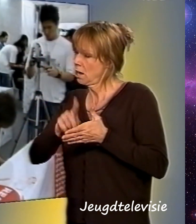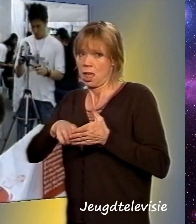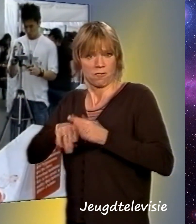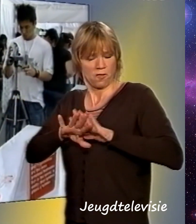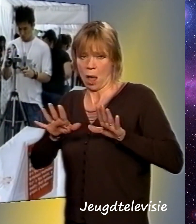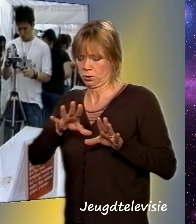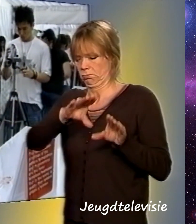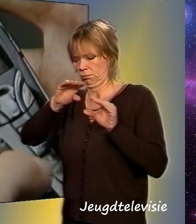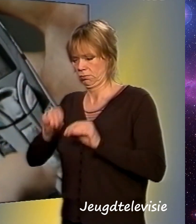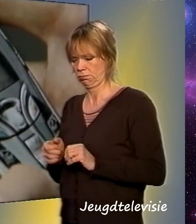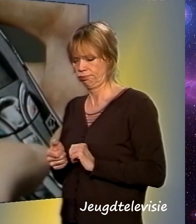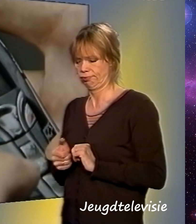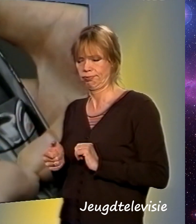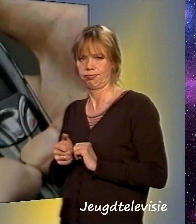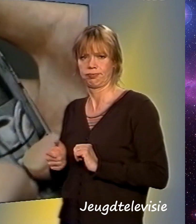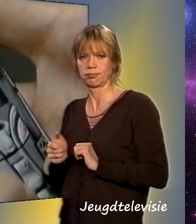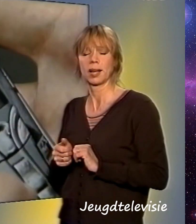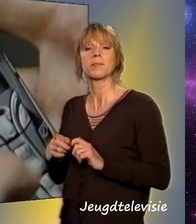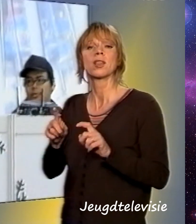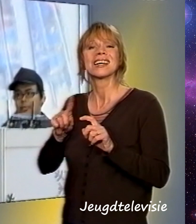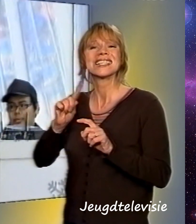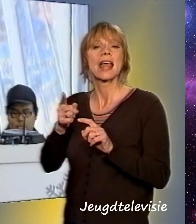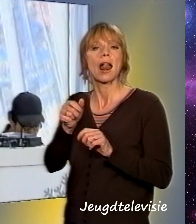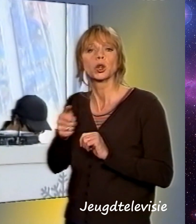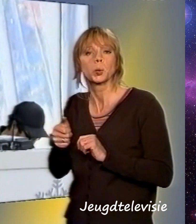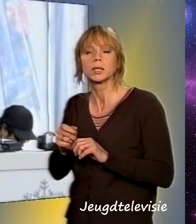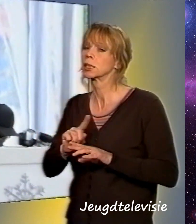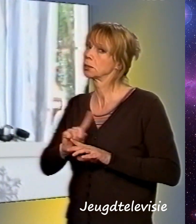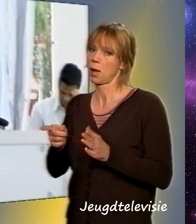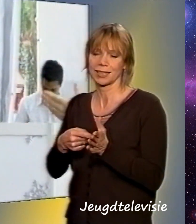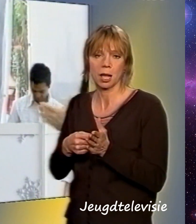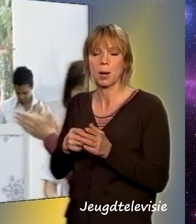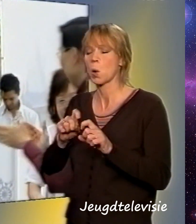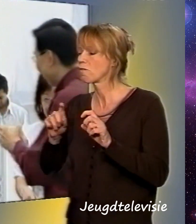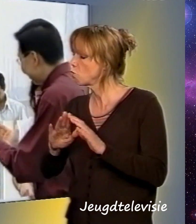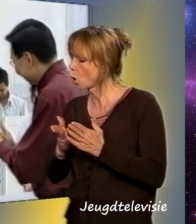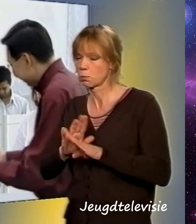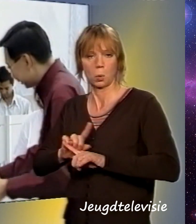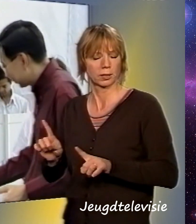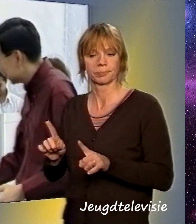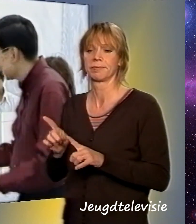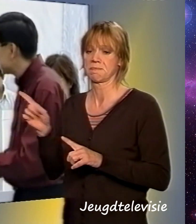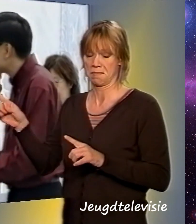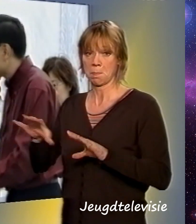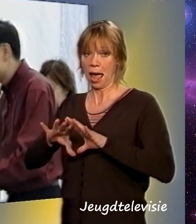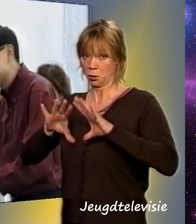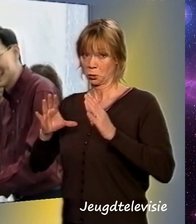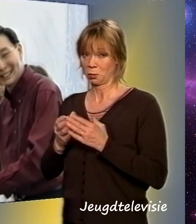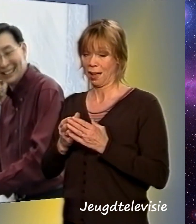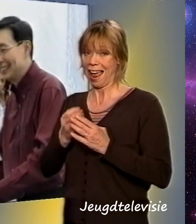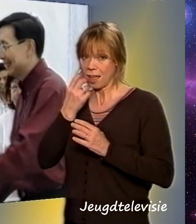sneltoets tov het woordenboek gebruiken dat mocht niet de winnaar dat wel flink ervaring hij stuurt namelijk zo'n 800 sms'jes per